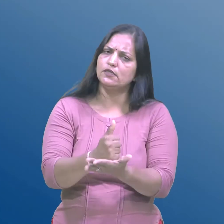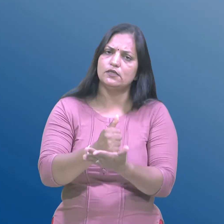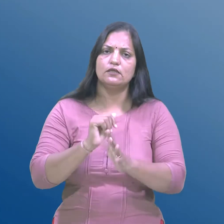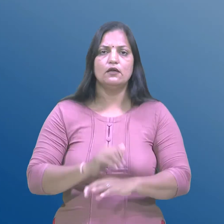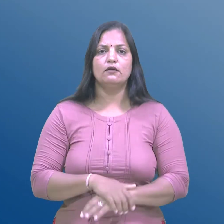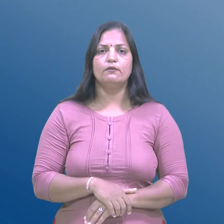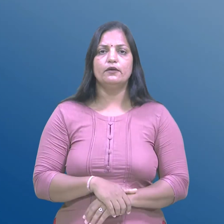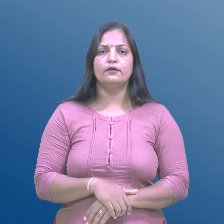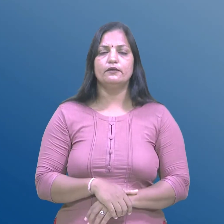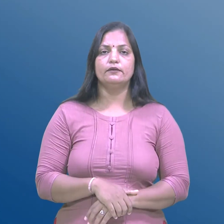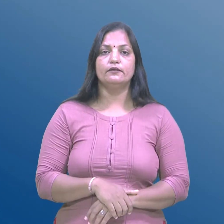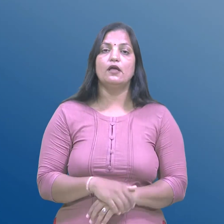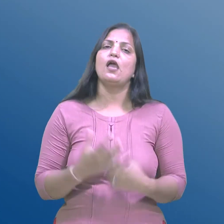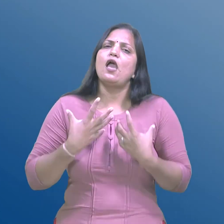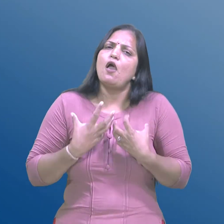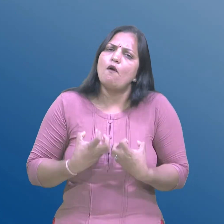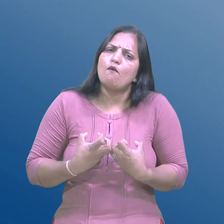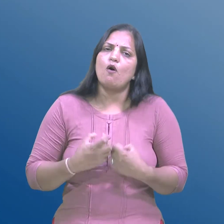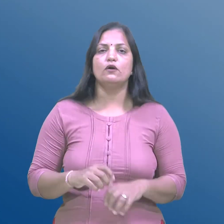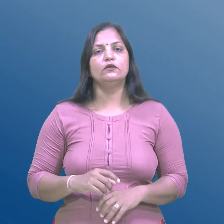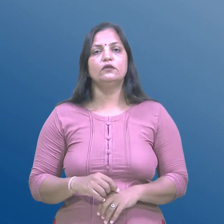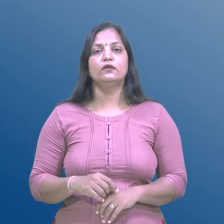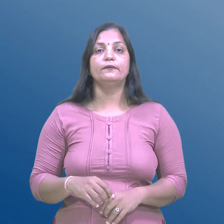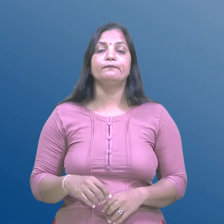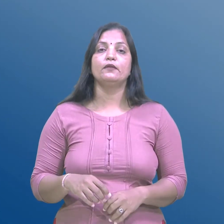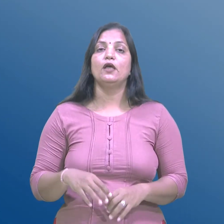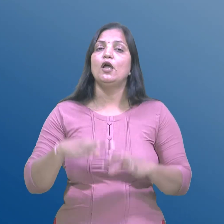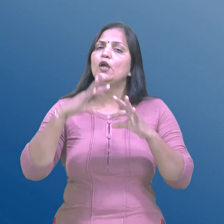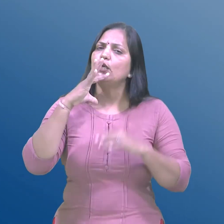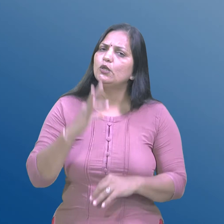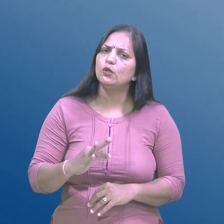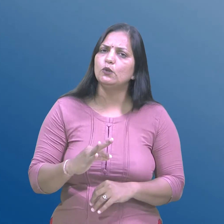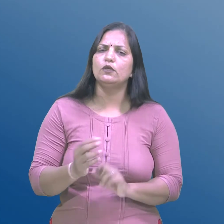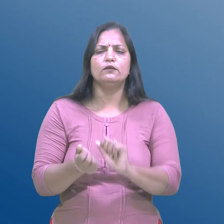આવશ્યક અને યોગ્ય સુધારા વધારા અને ગોઠવણ.